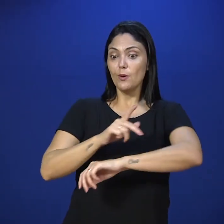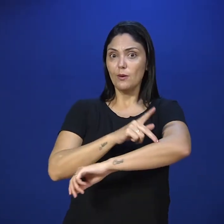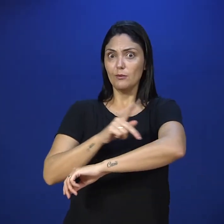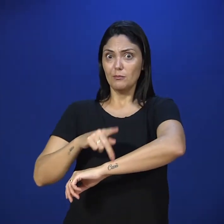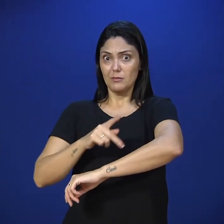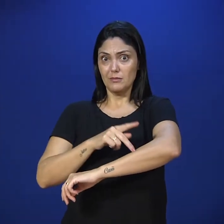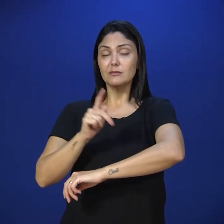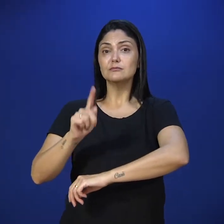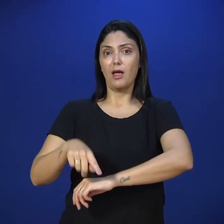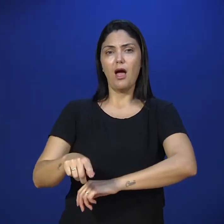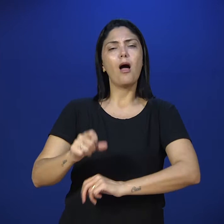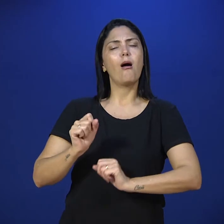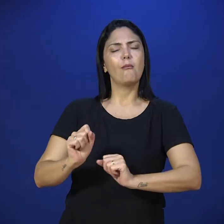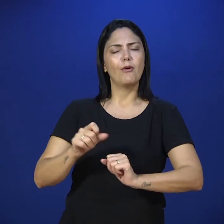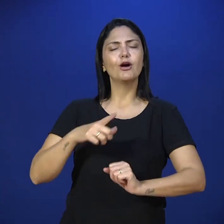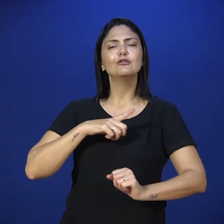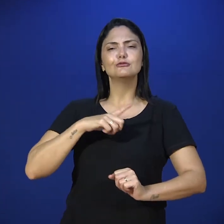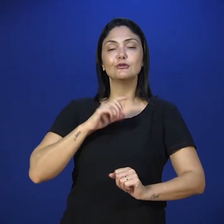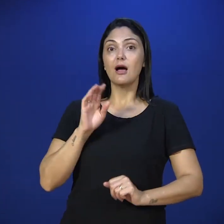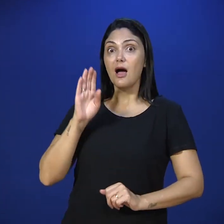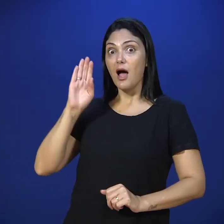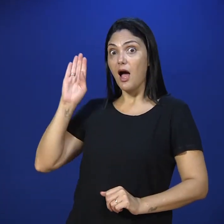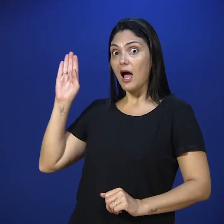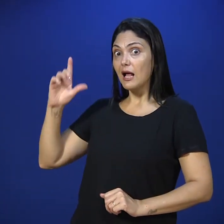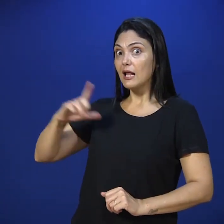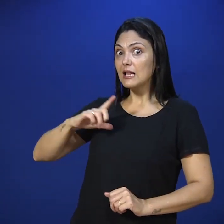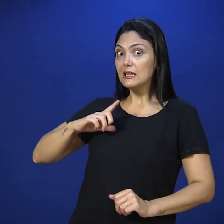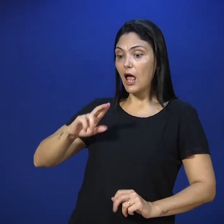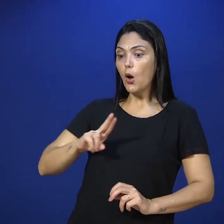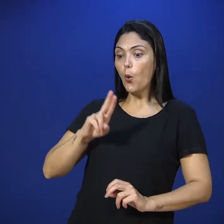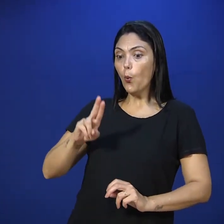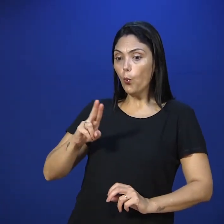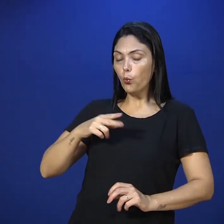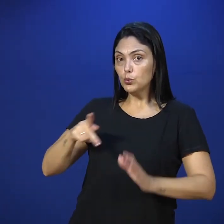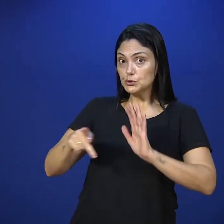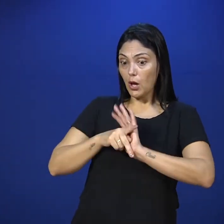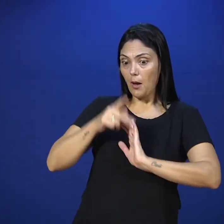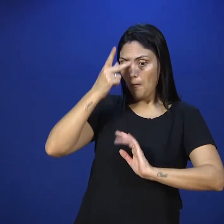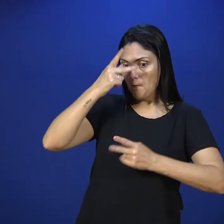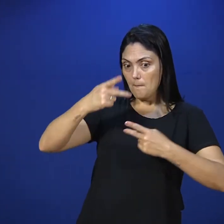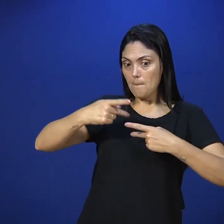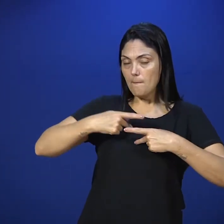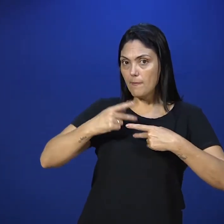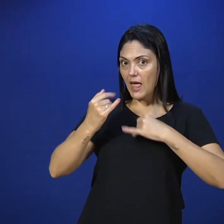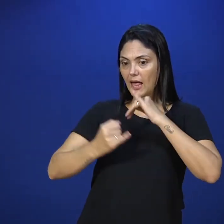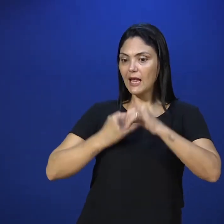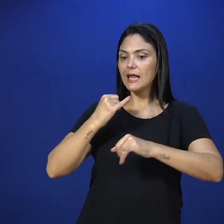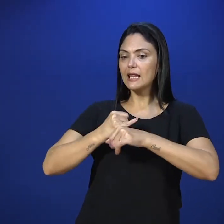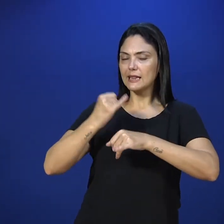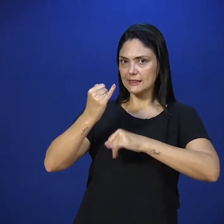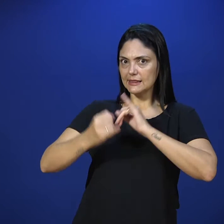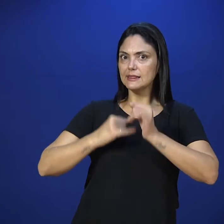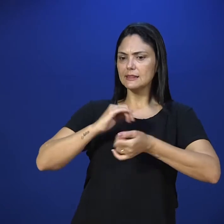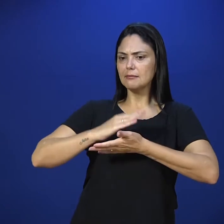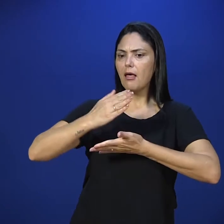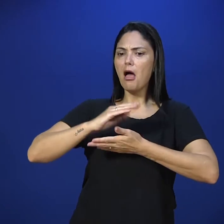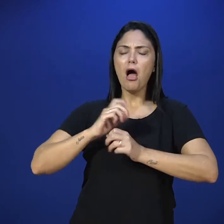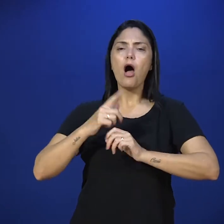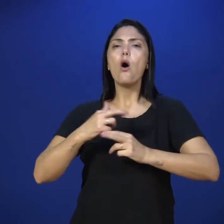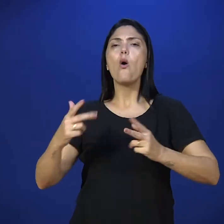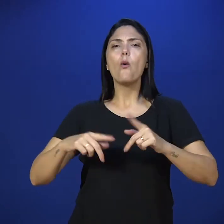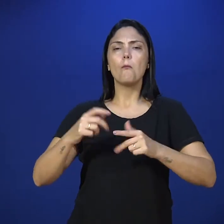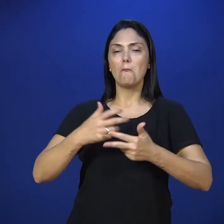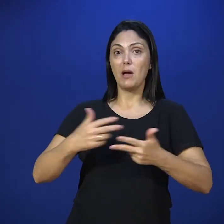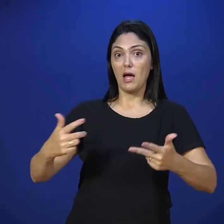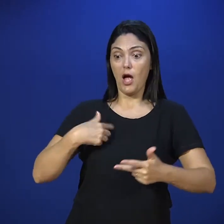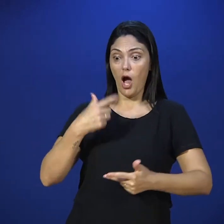cursos, devendo para isso o candidato possuir um dispositivo com acesso à internet, sendo este